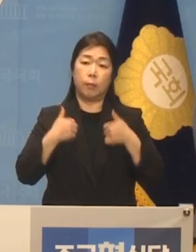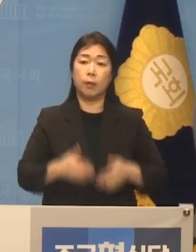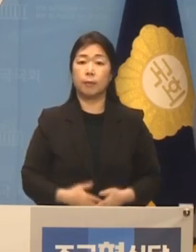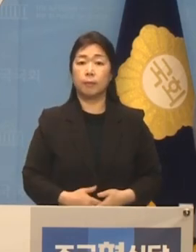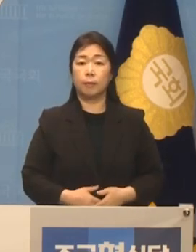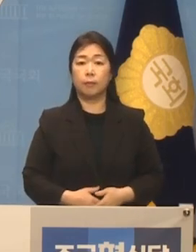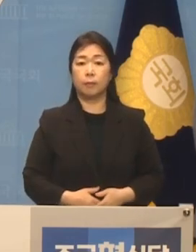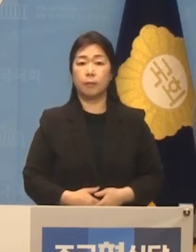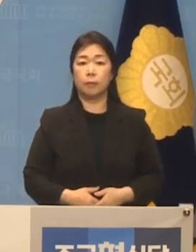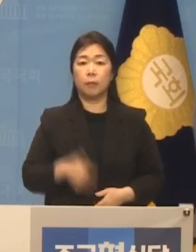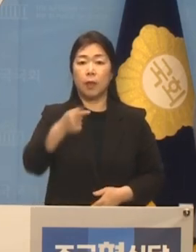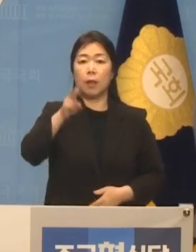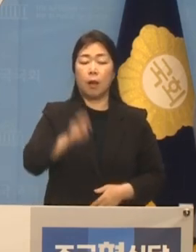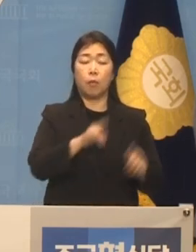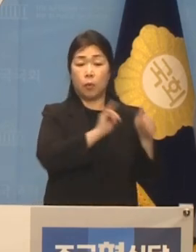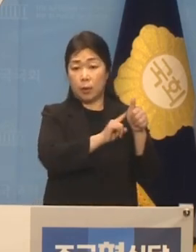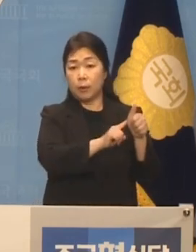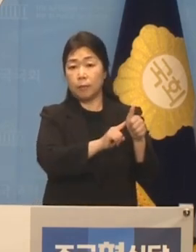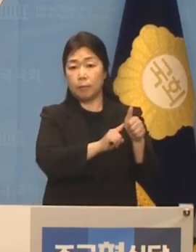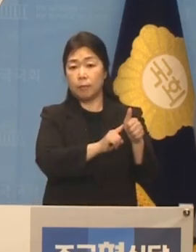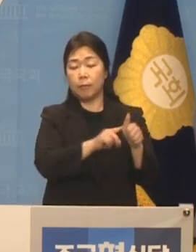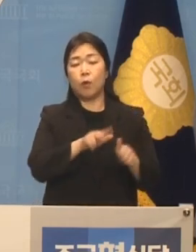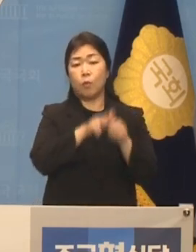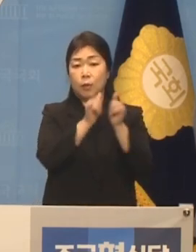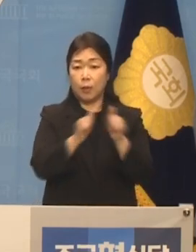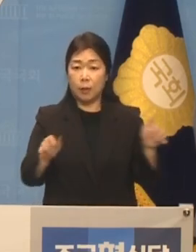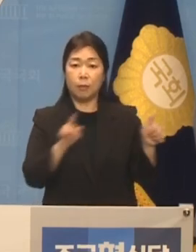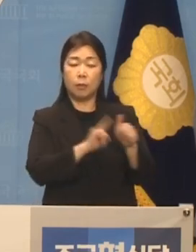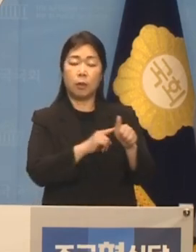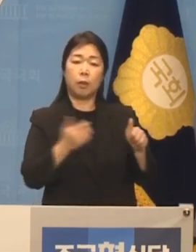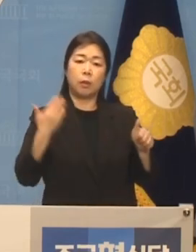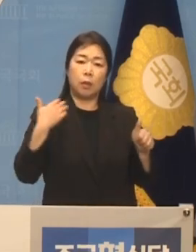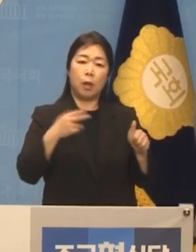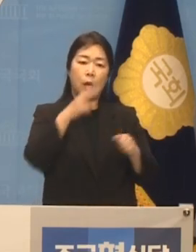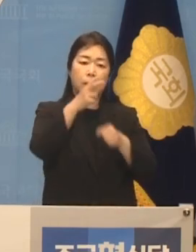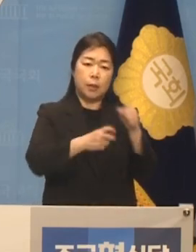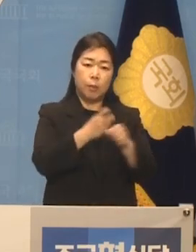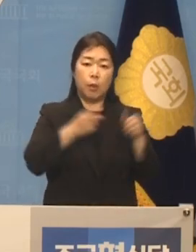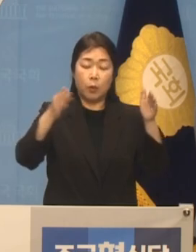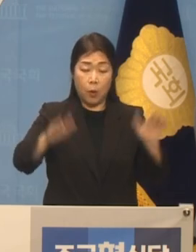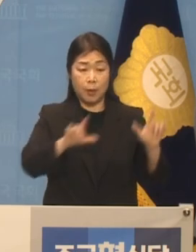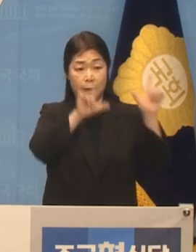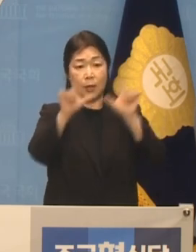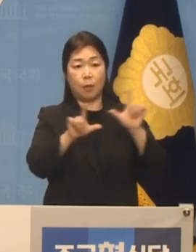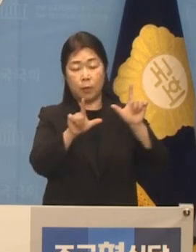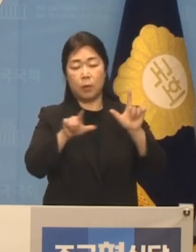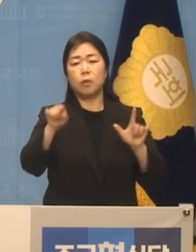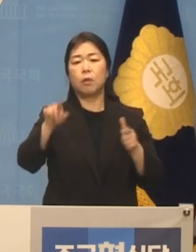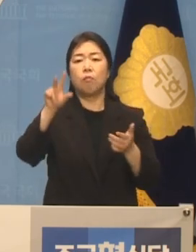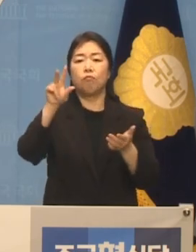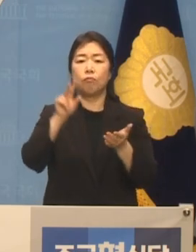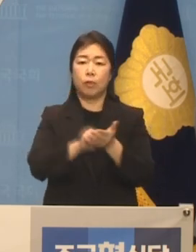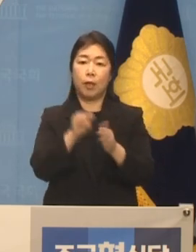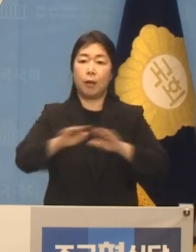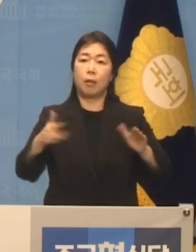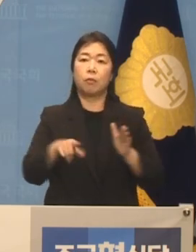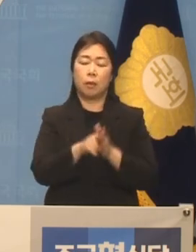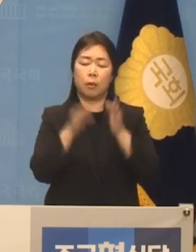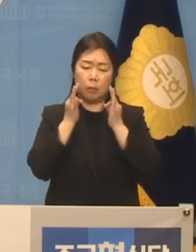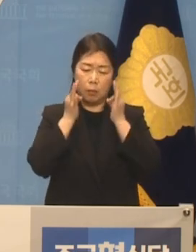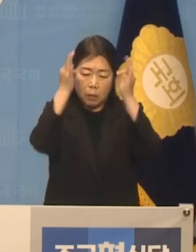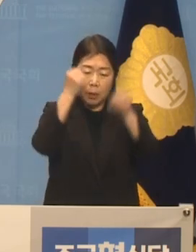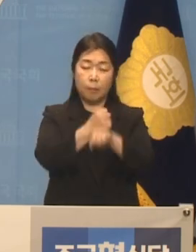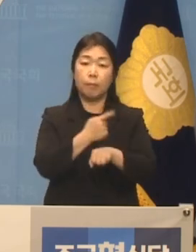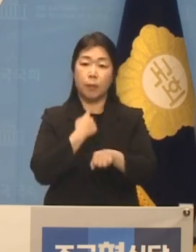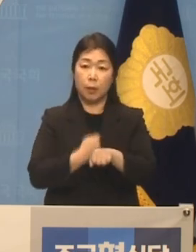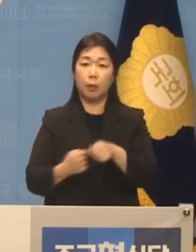우리 남기업 소장님, 남기업 후보님은 지난 한 20여 년간의 삶을 이 문제를 위해서 헌신해 오셨기